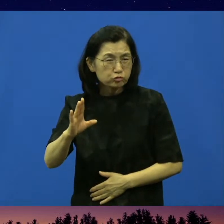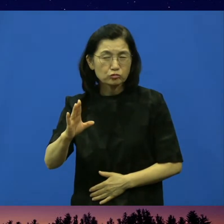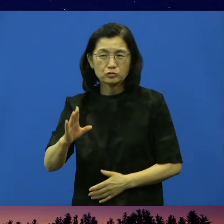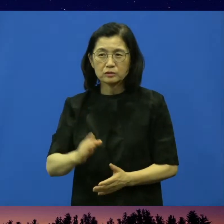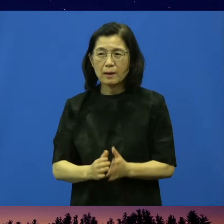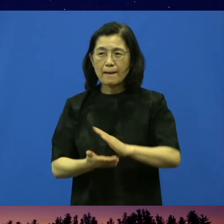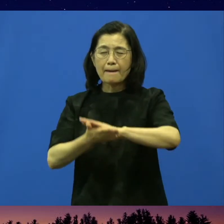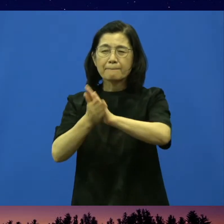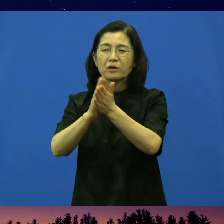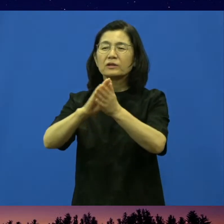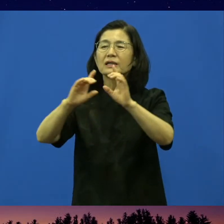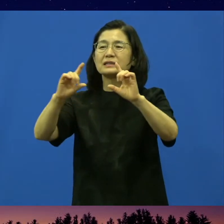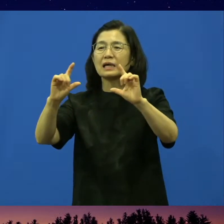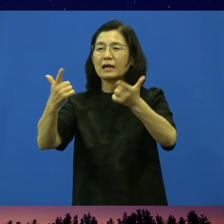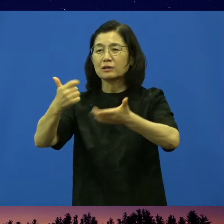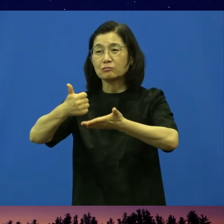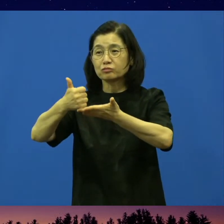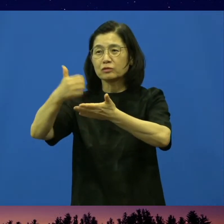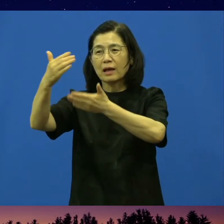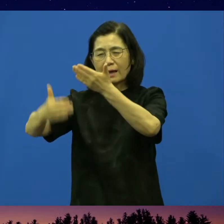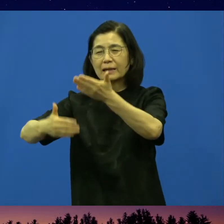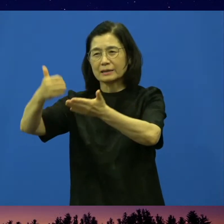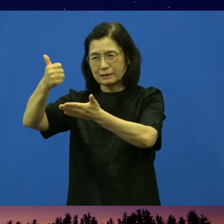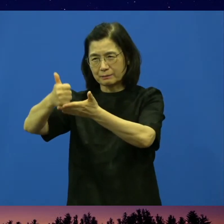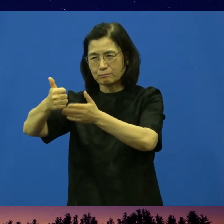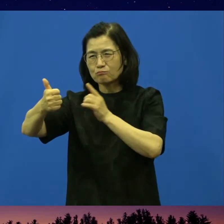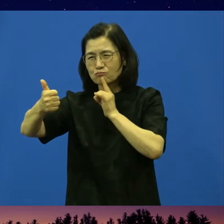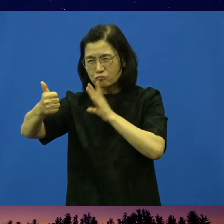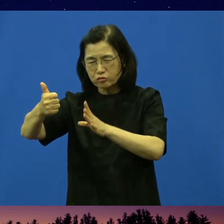변하지 않는 분은 한 분밖에 없어요.